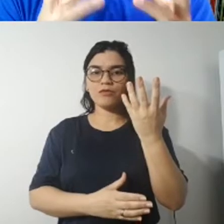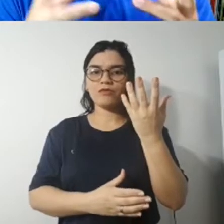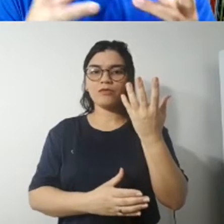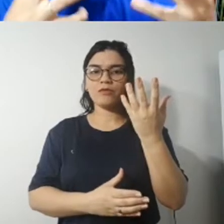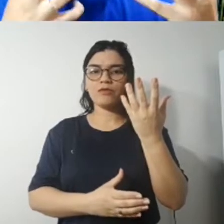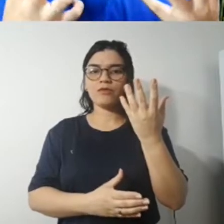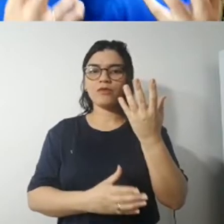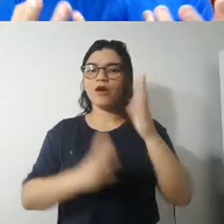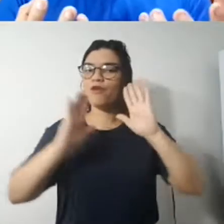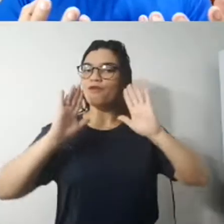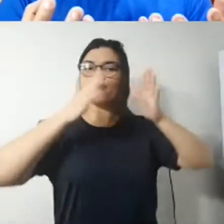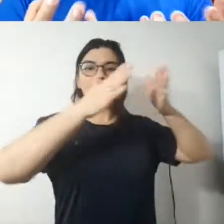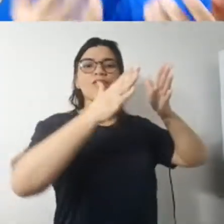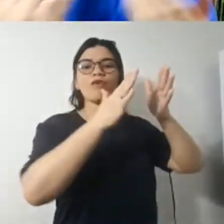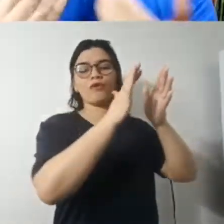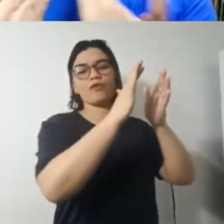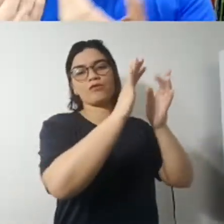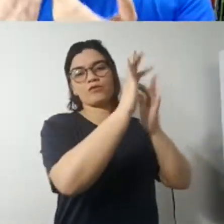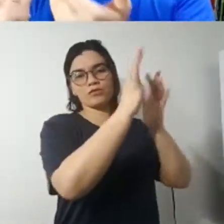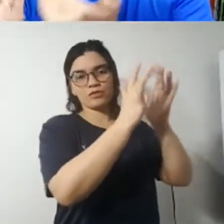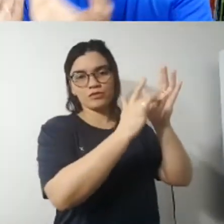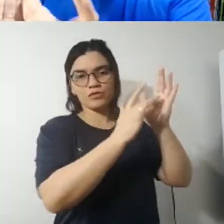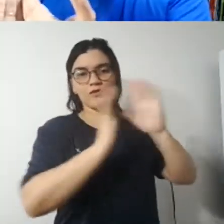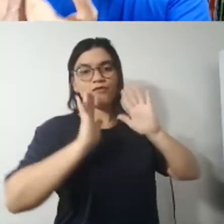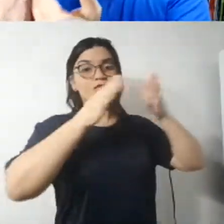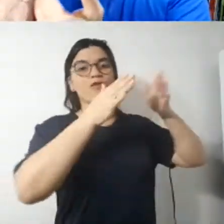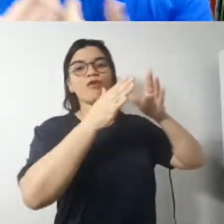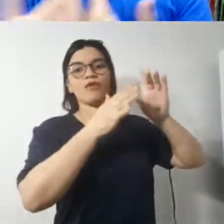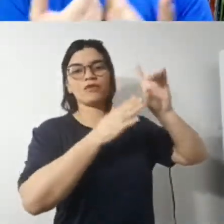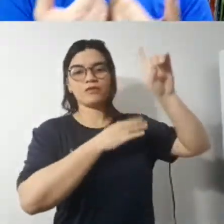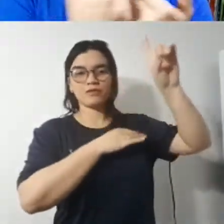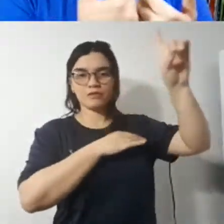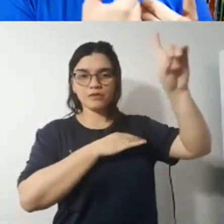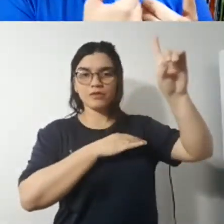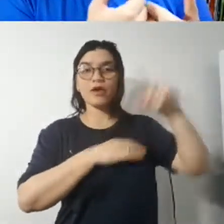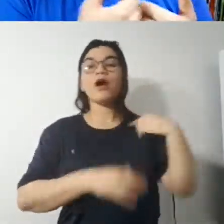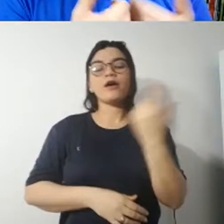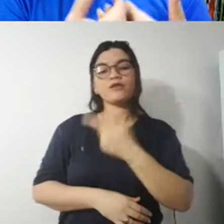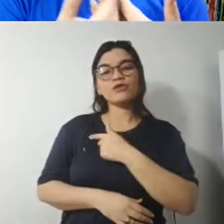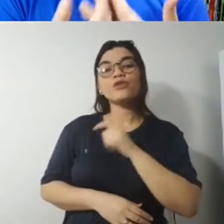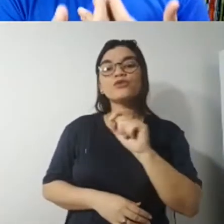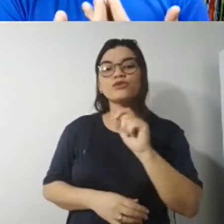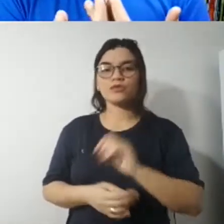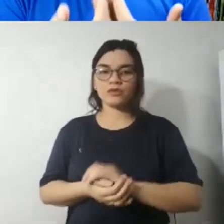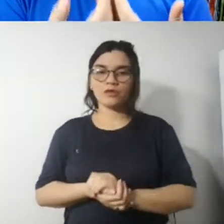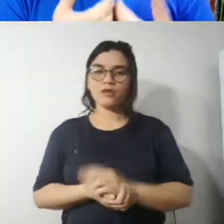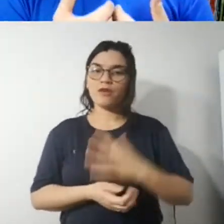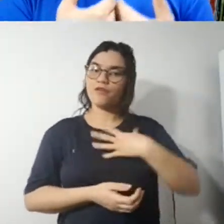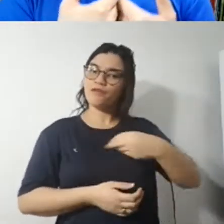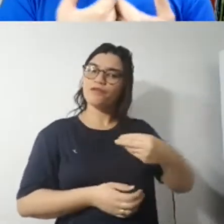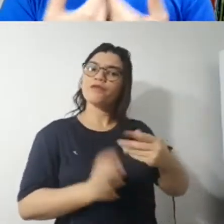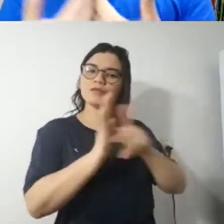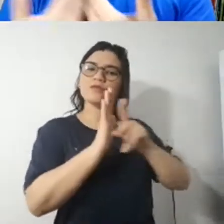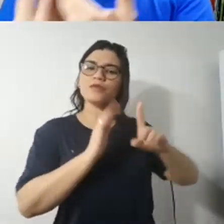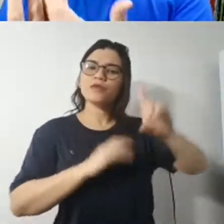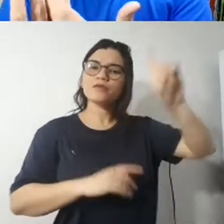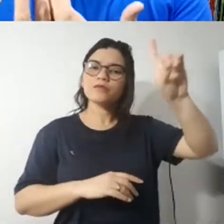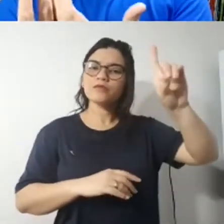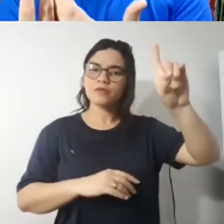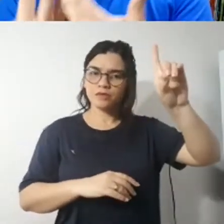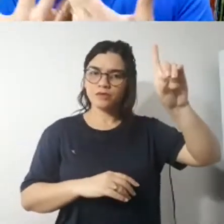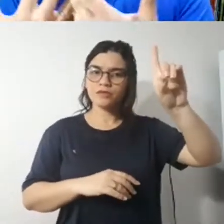nós, como peregrinos, ele sendo a primícia das novas criaturas, dos filhos de Deus, nós, irmãos de